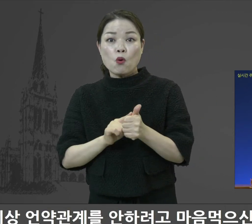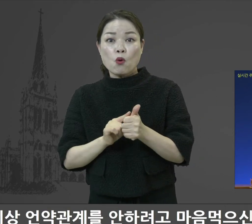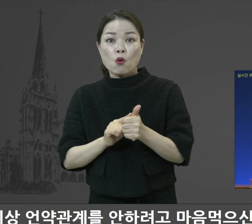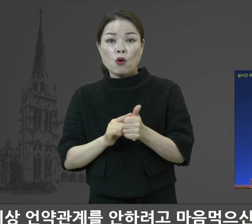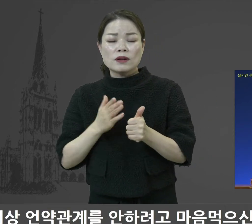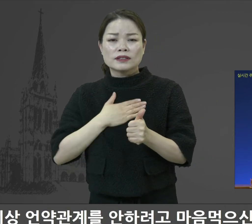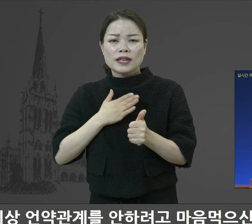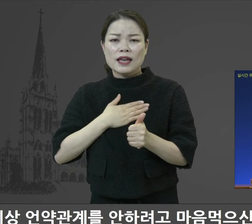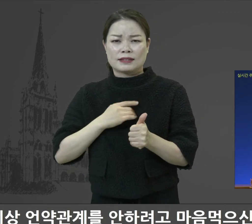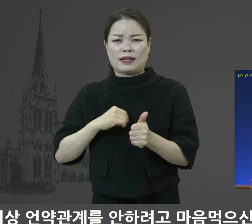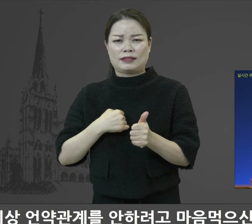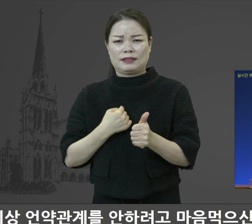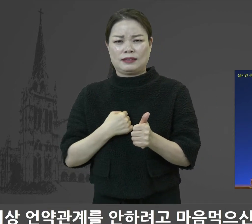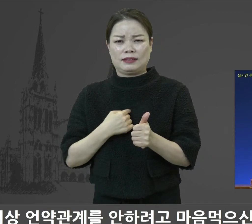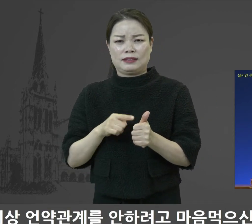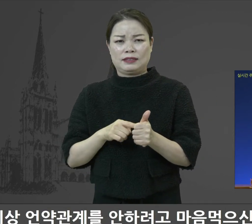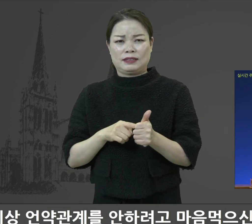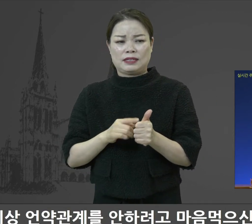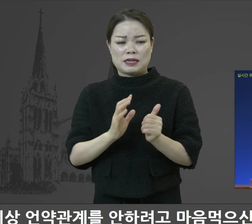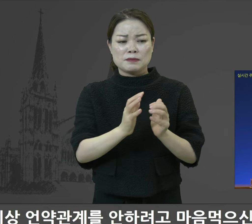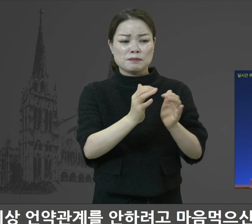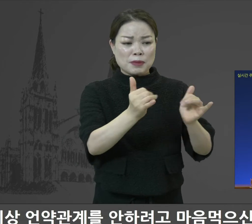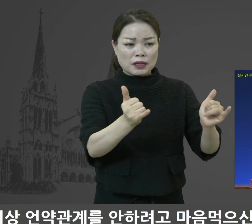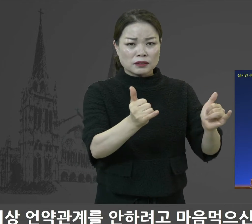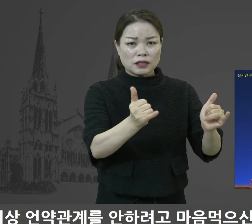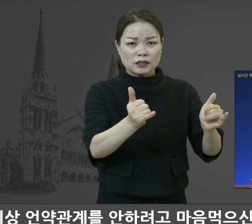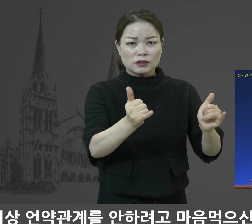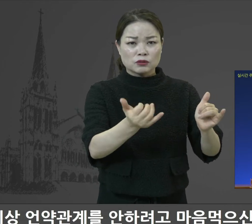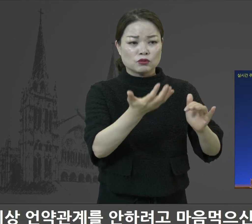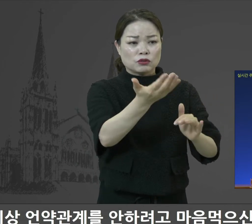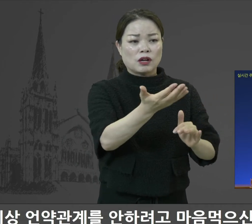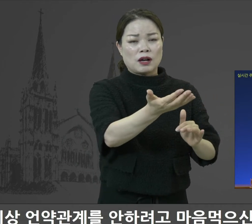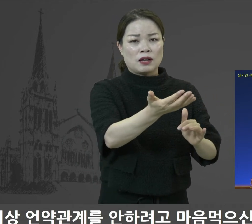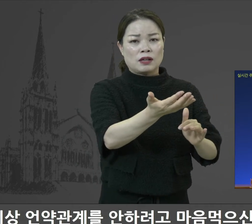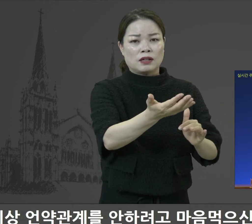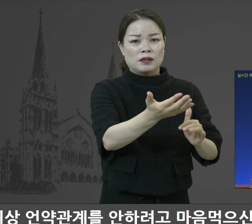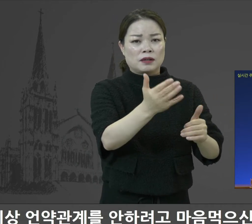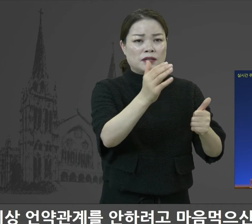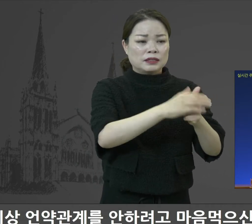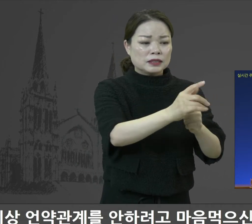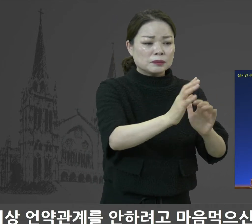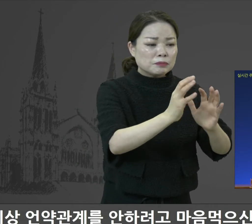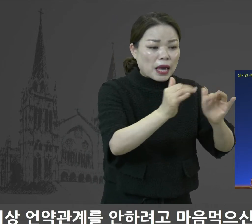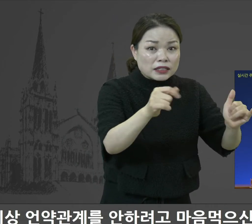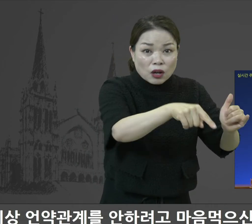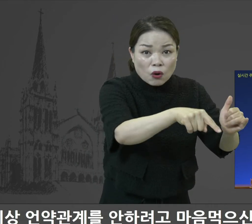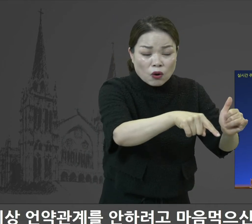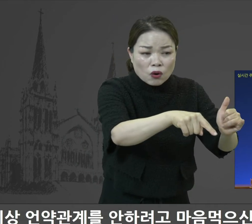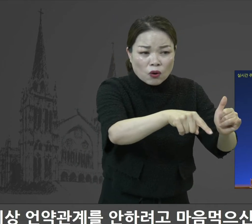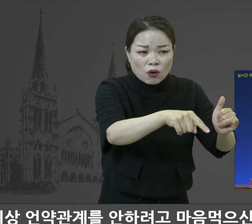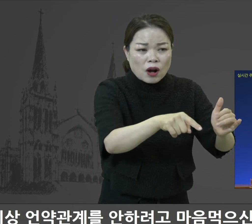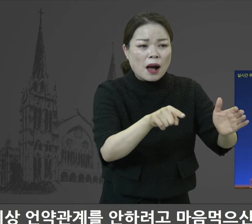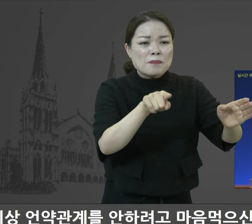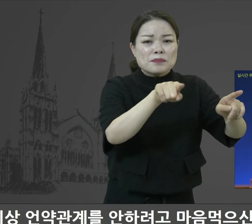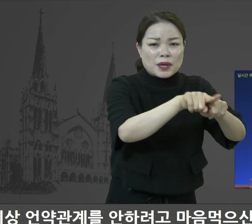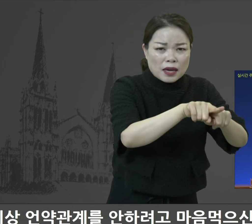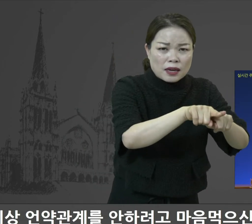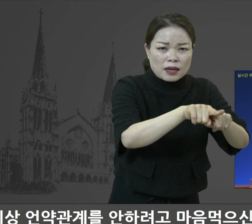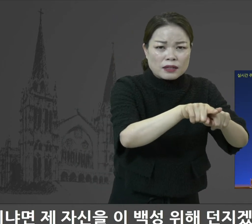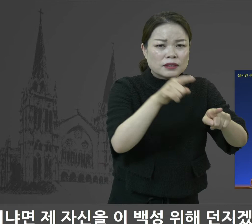제 자신을 이 백성 위에 던지겠습니다. 저를 이 백성에 넣어놓고